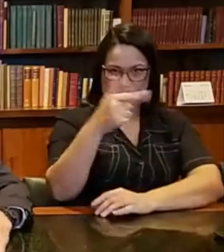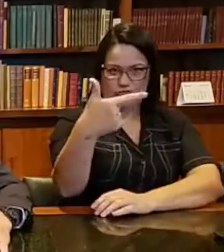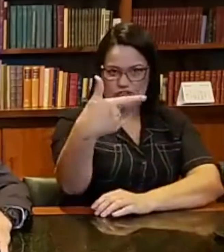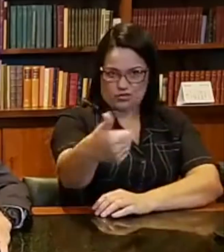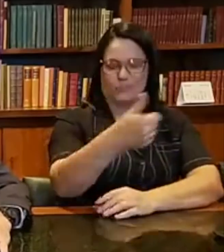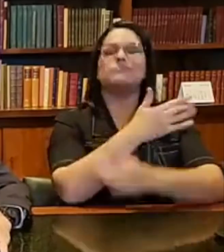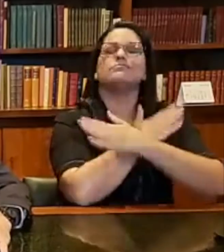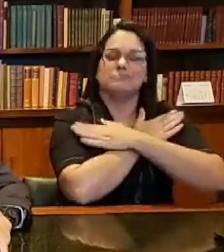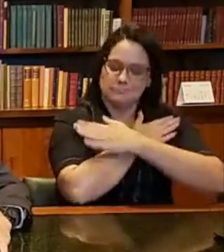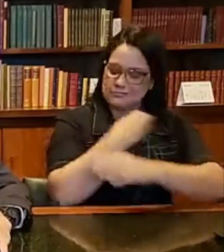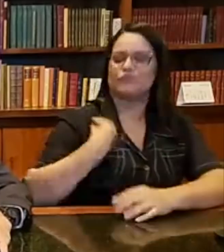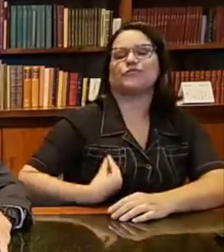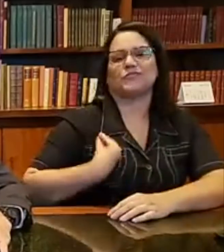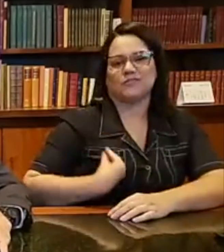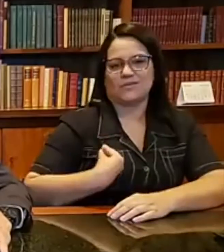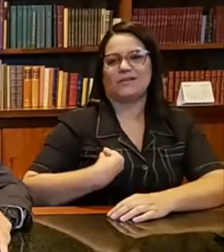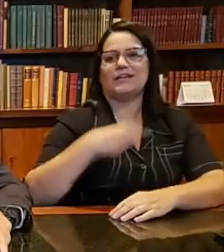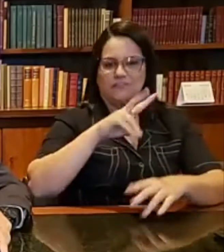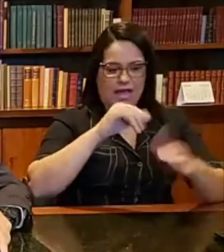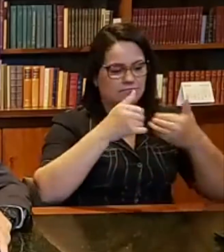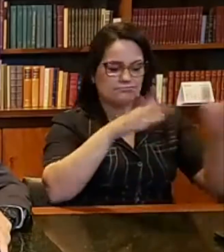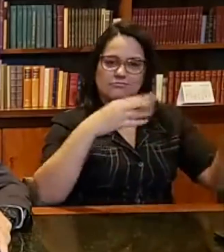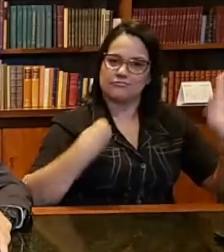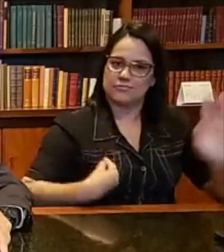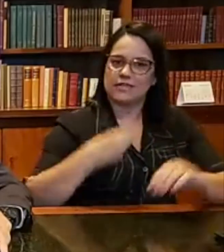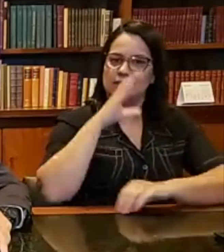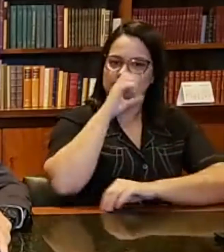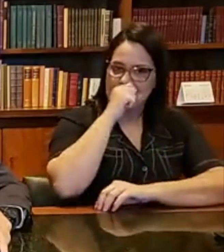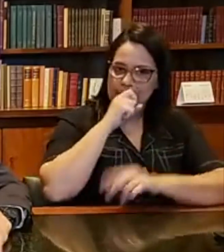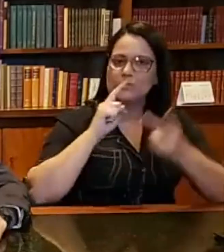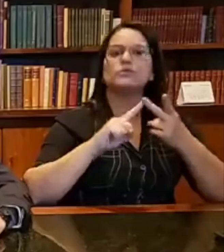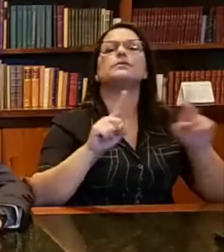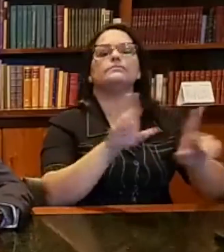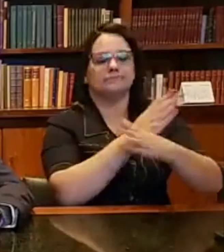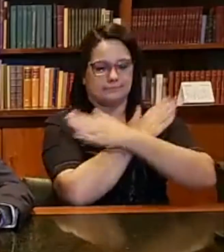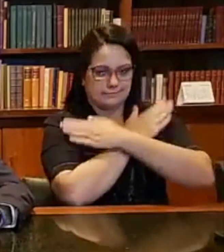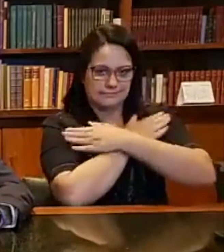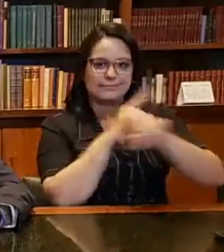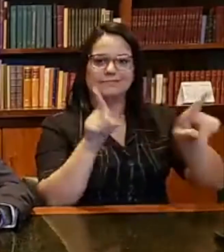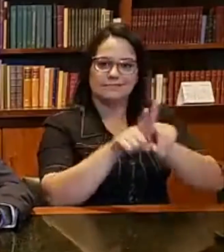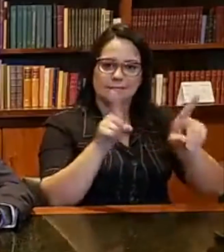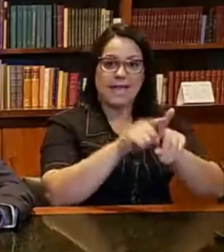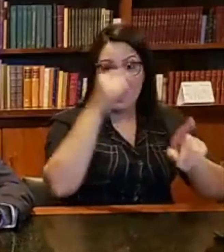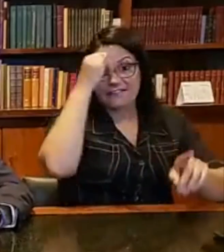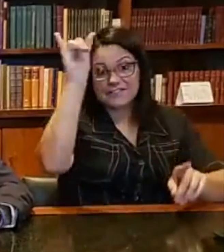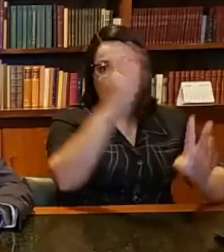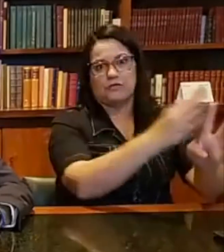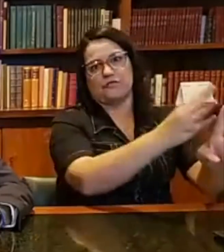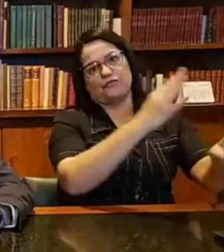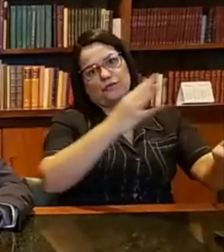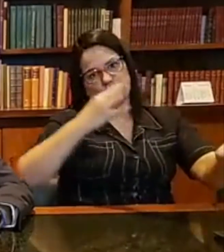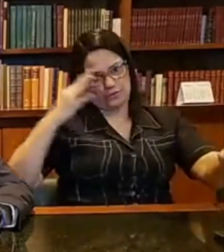Caixa, nós vamos abrir no sábado, nós iremos abrir em feriado. E o terceiro ponto, presidente,